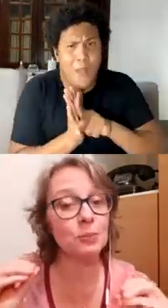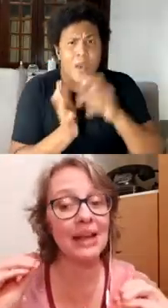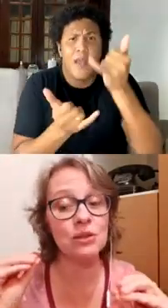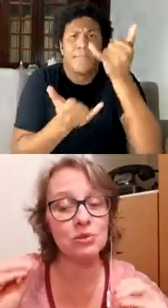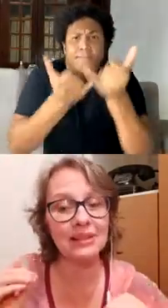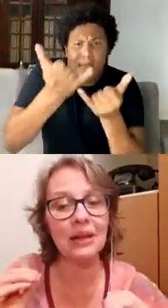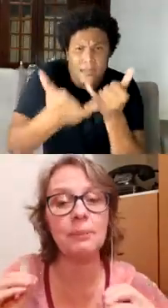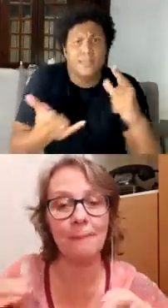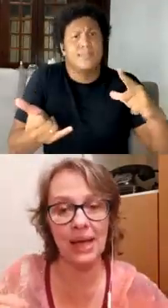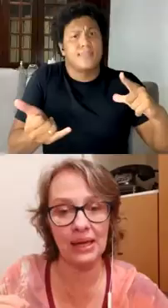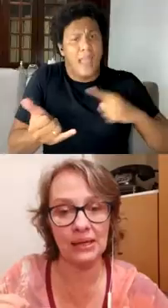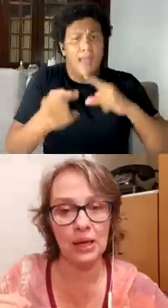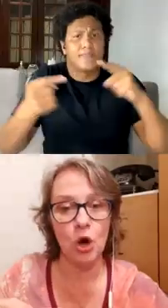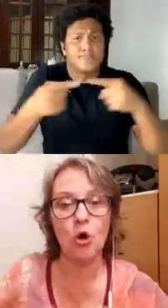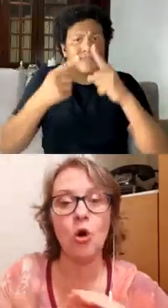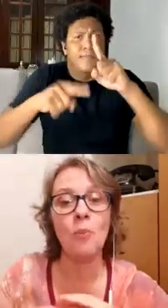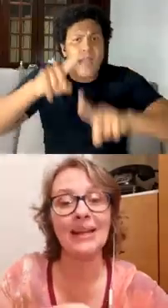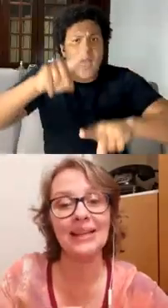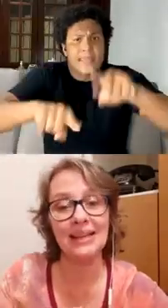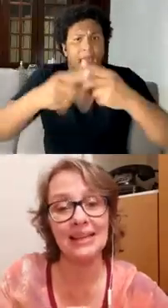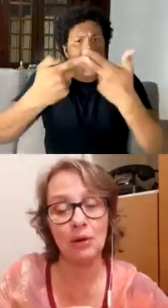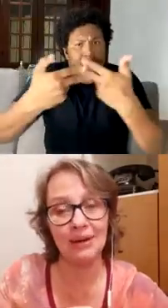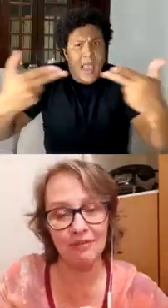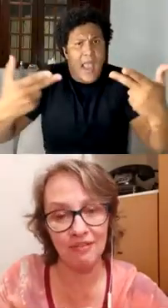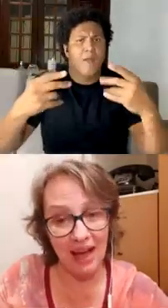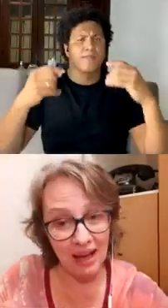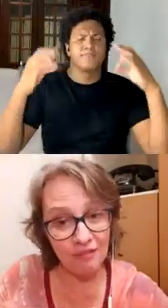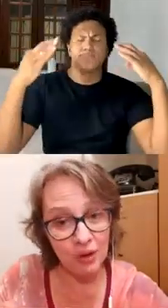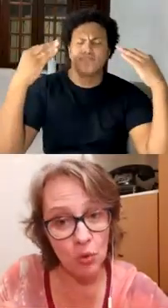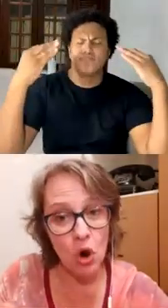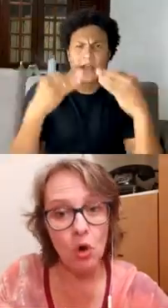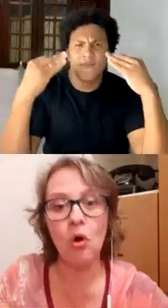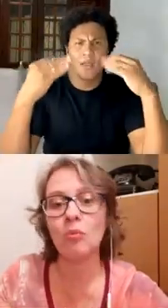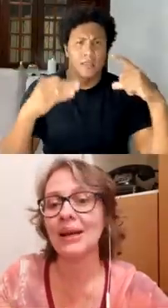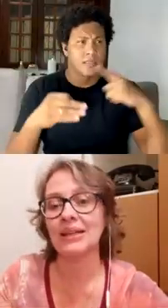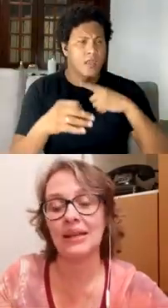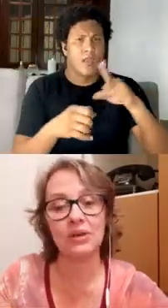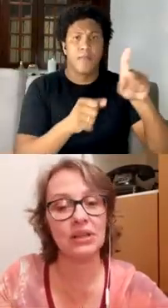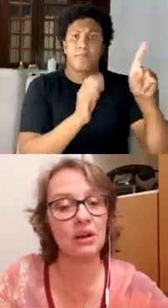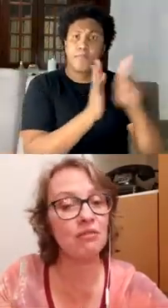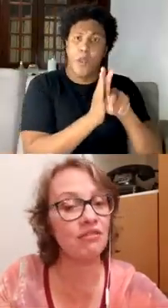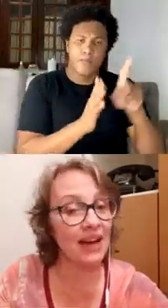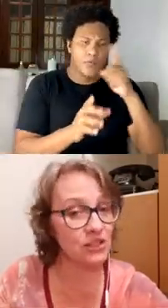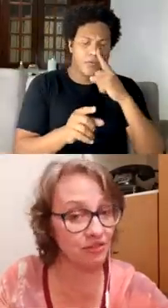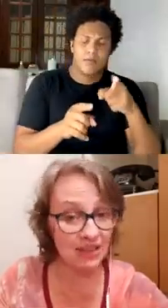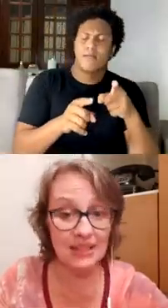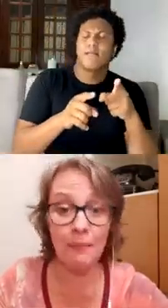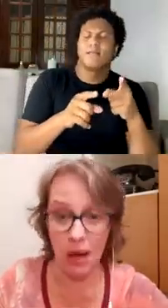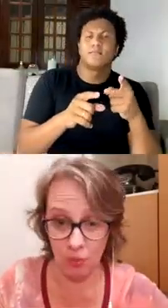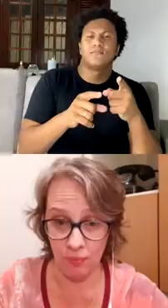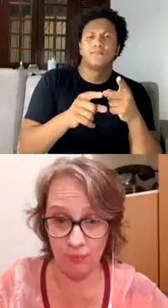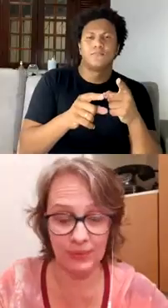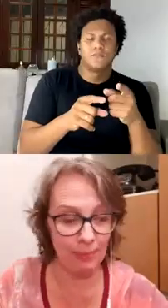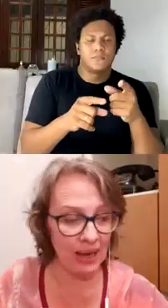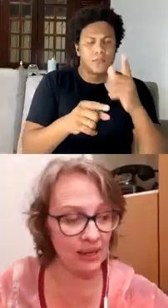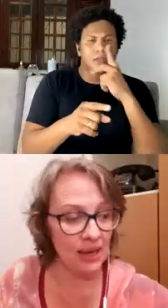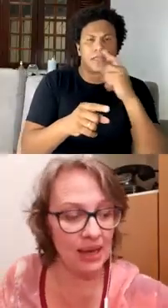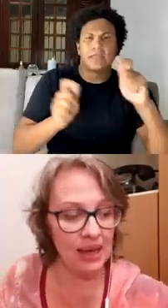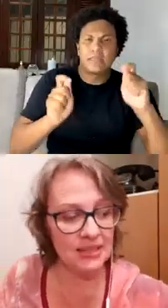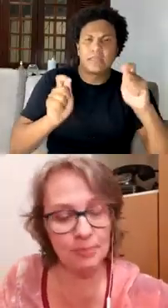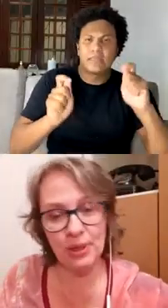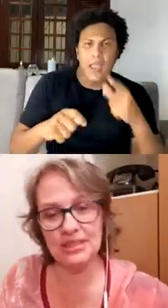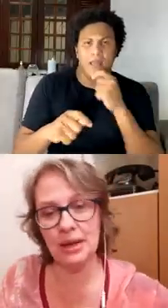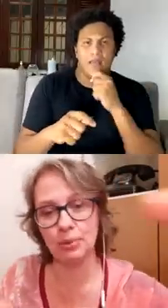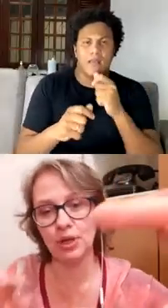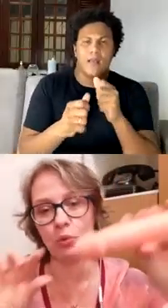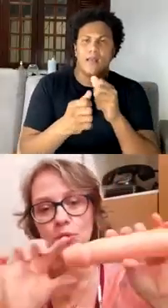específicos para isso também, com um material lavável, com um material que não vai te fazer mal, tá bem?